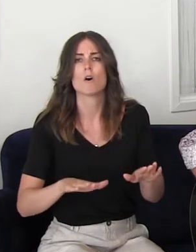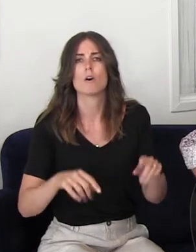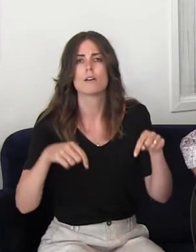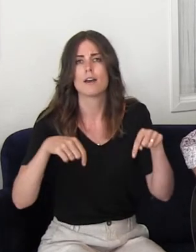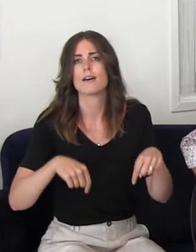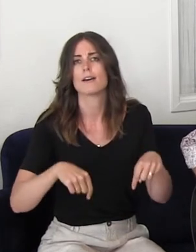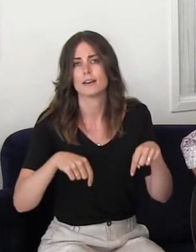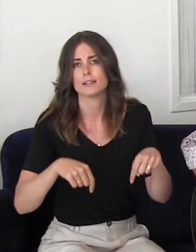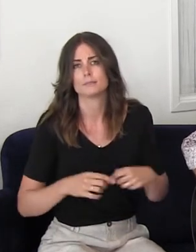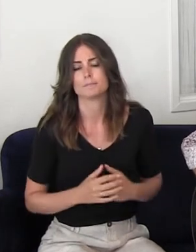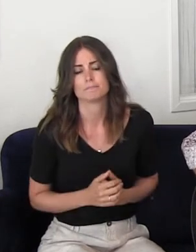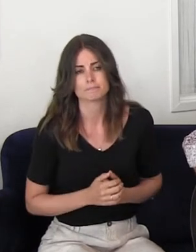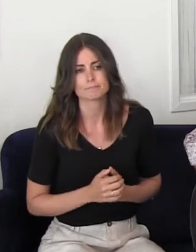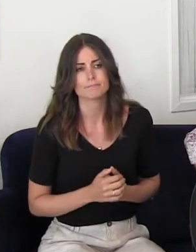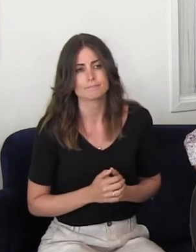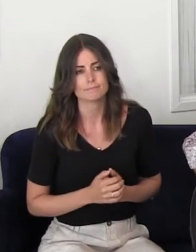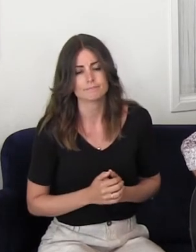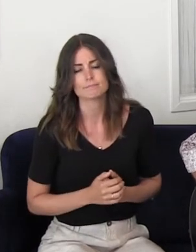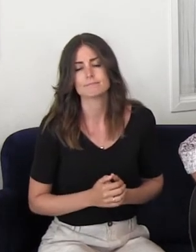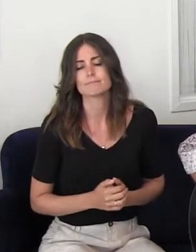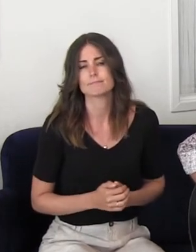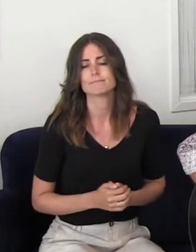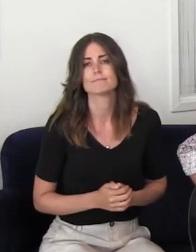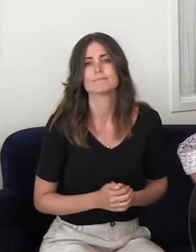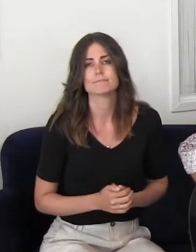har han lämnat här.